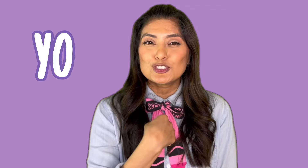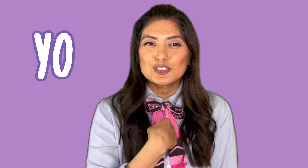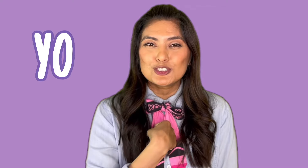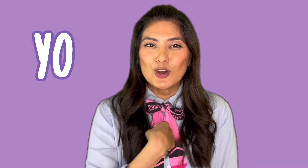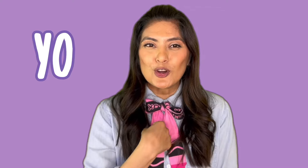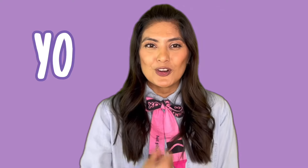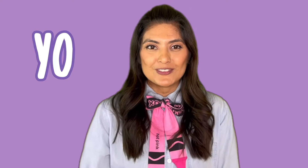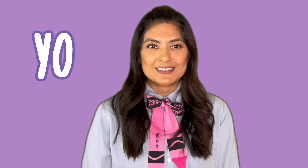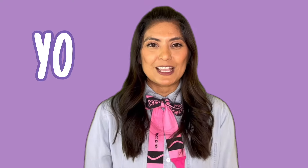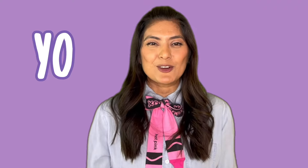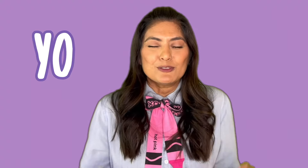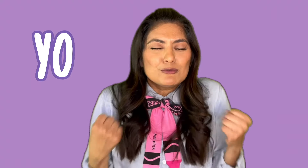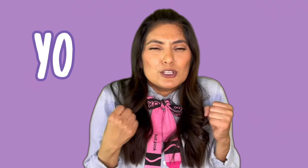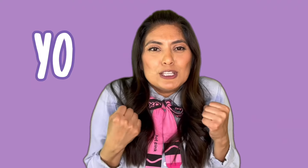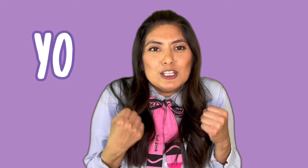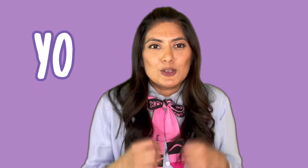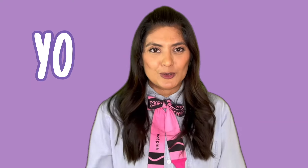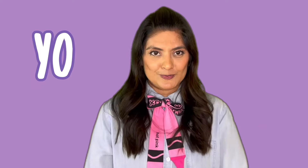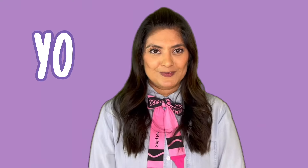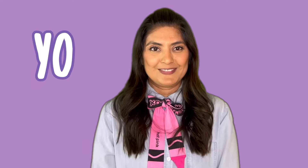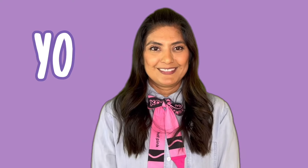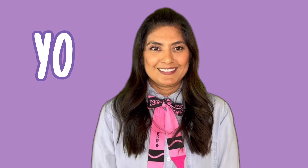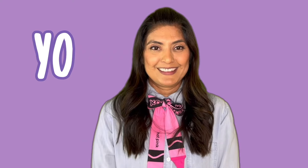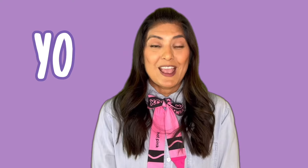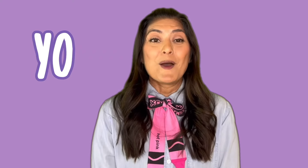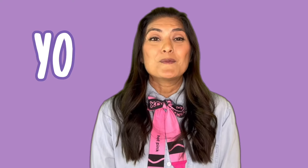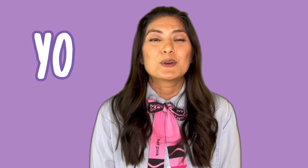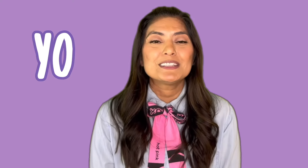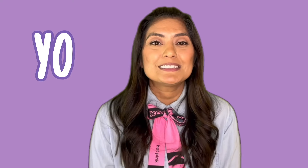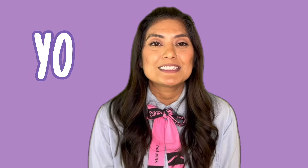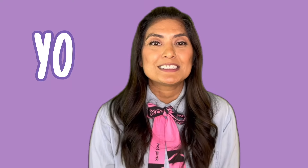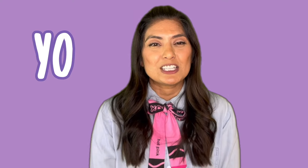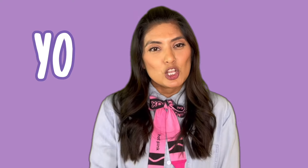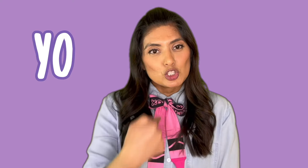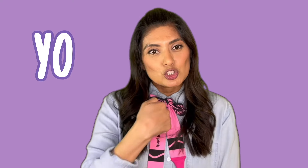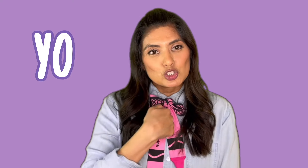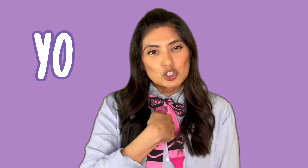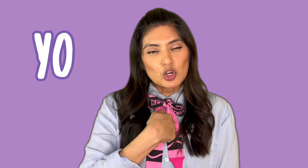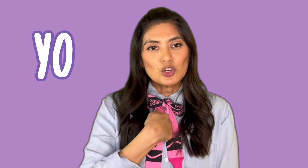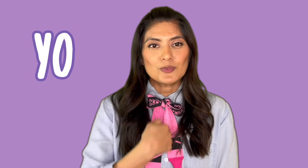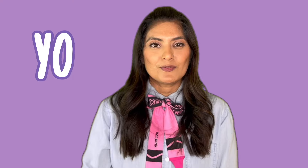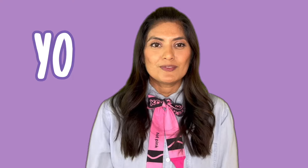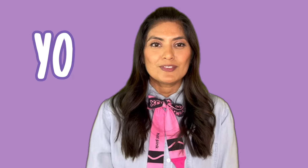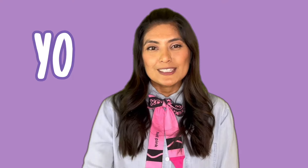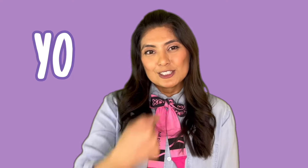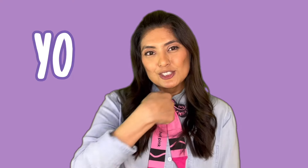Yo tengo frío. ¿Puedes decir yo? Yo.